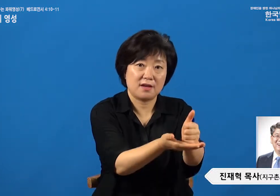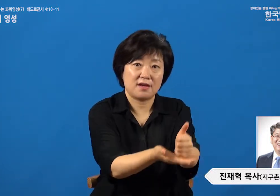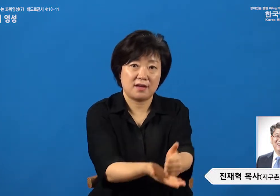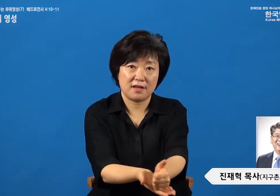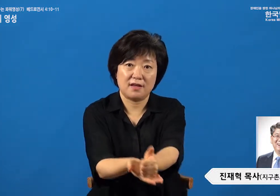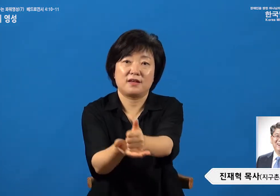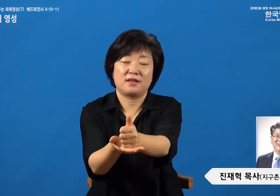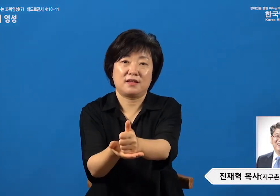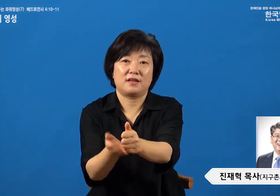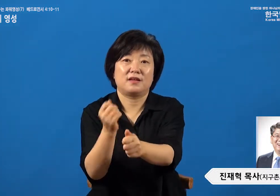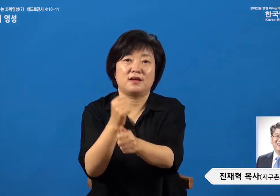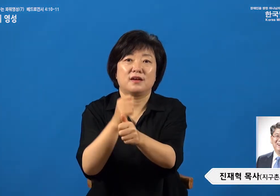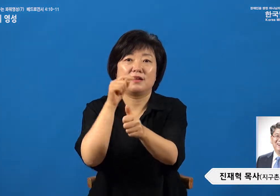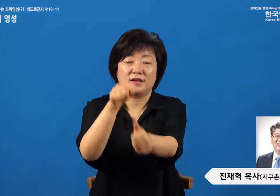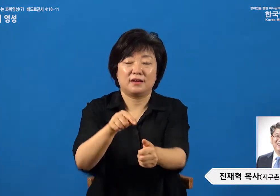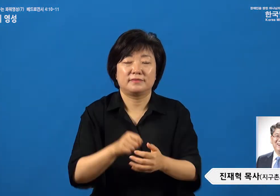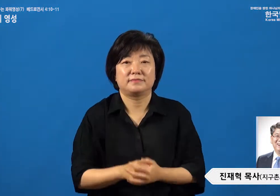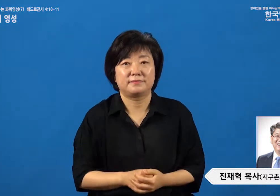섬기라.